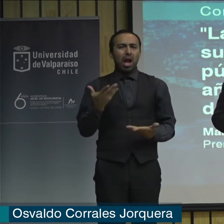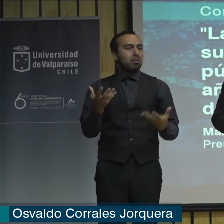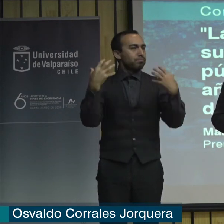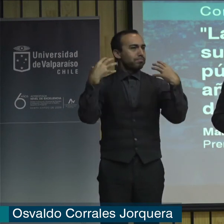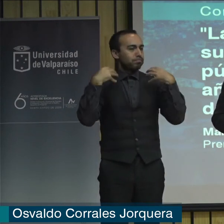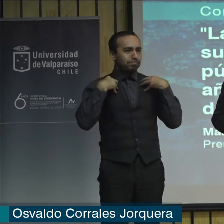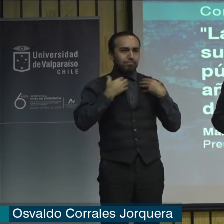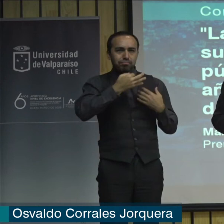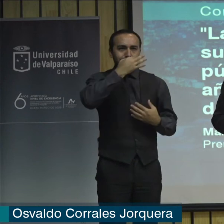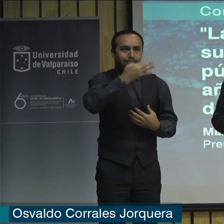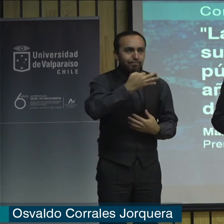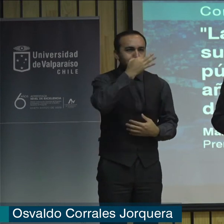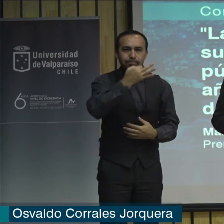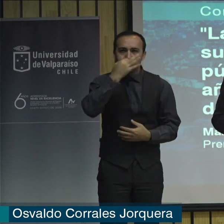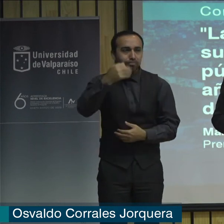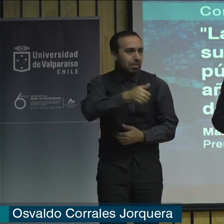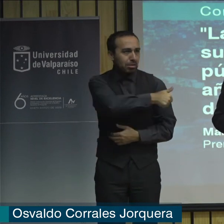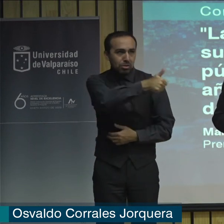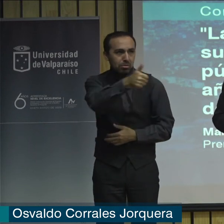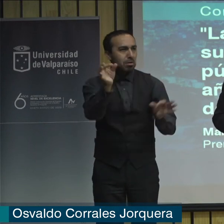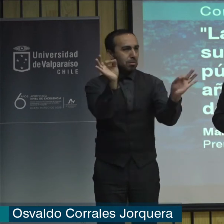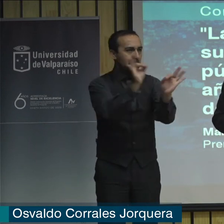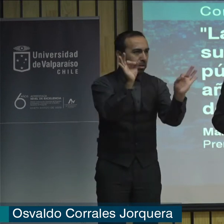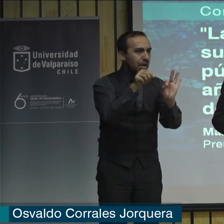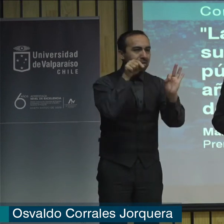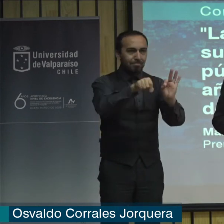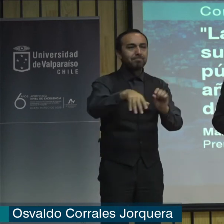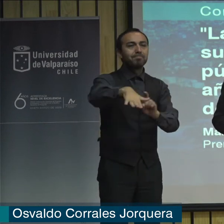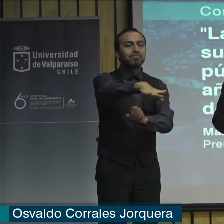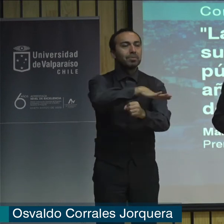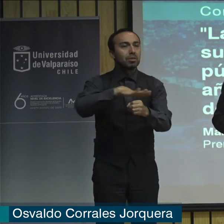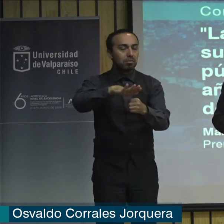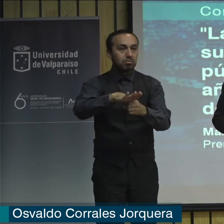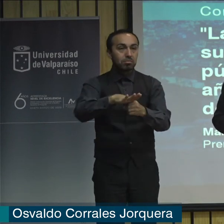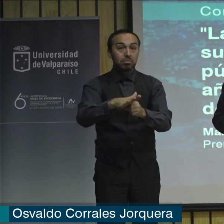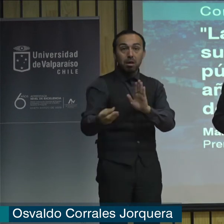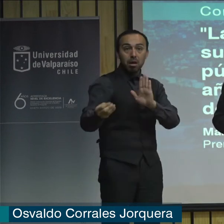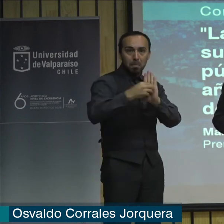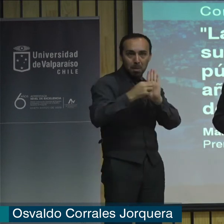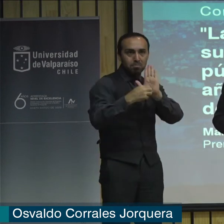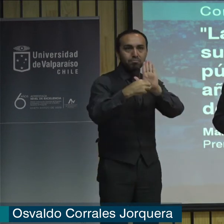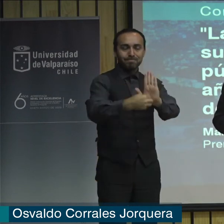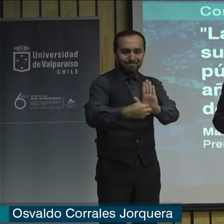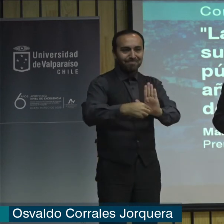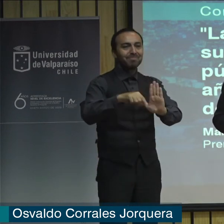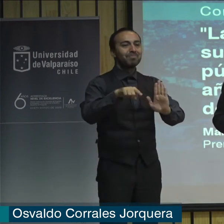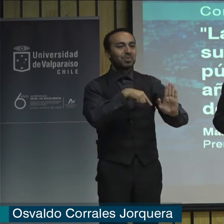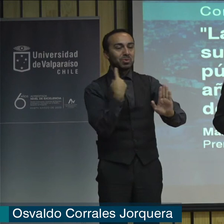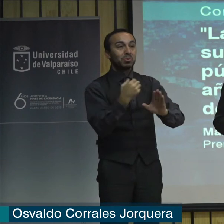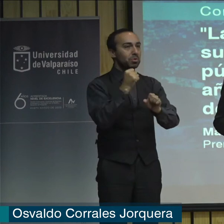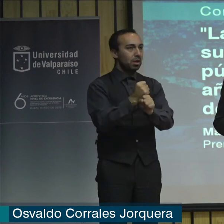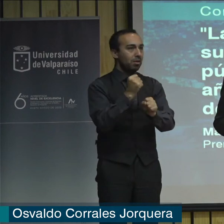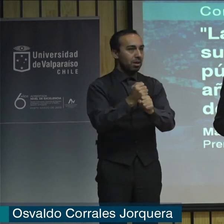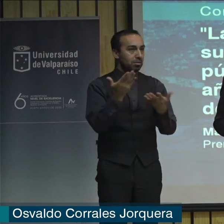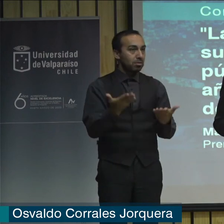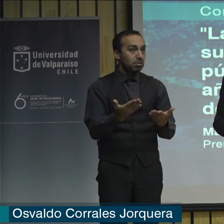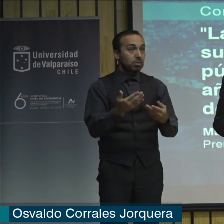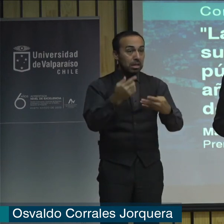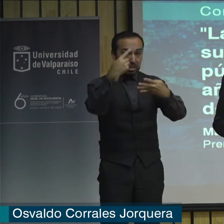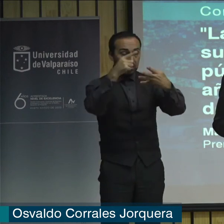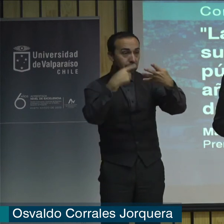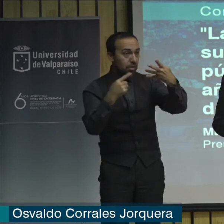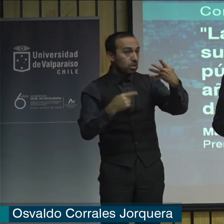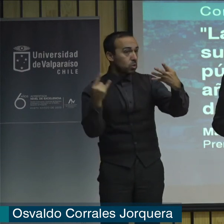dar de vida cuenta de dicha condición ya revalidarla a diario en nuestros quehaceres más propios varias universidades que